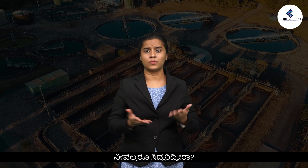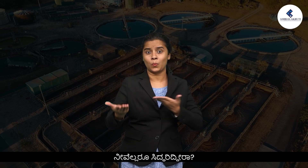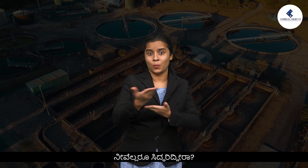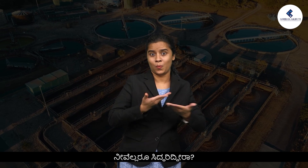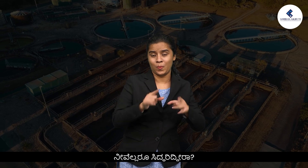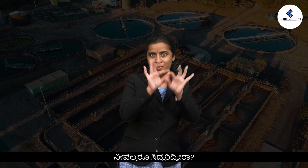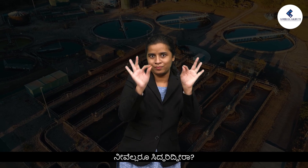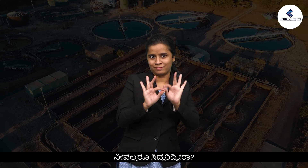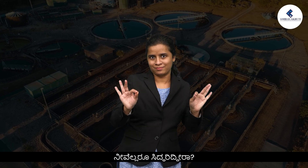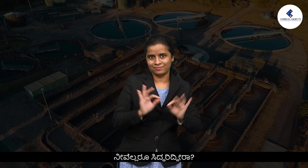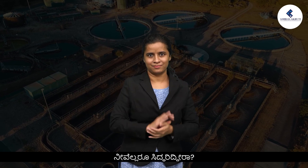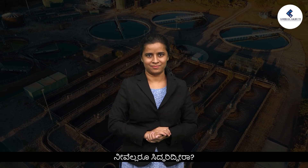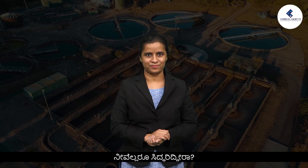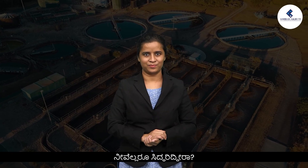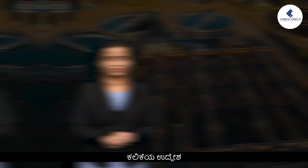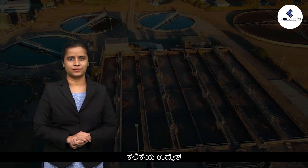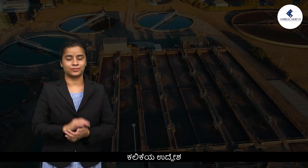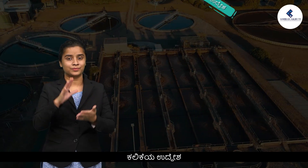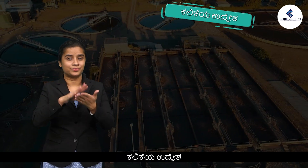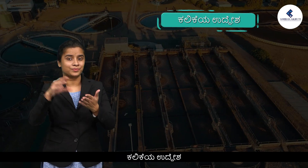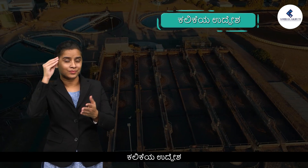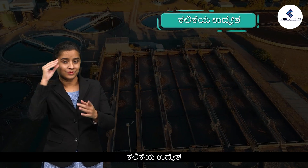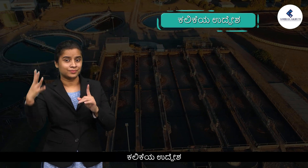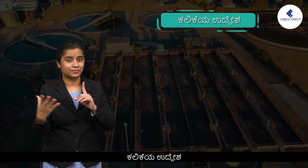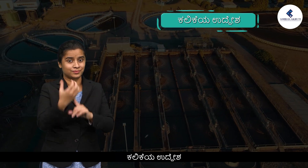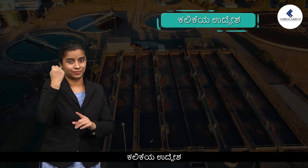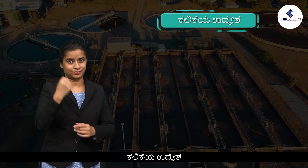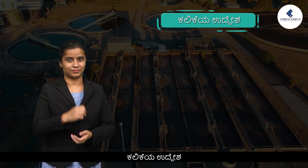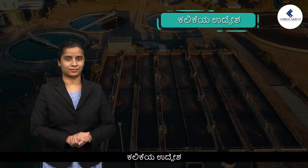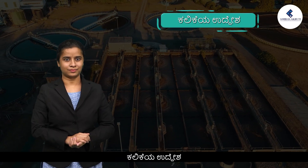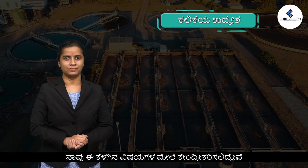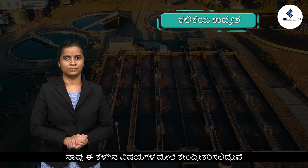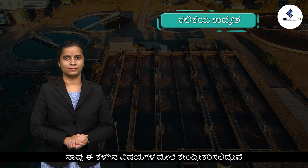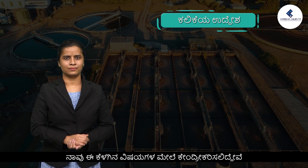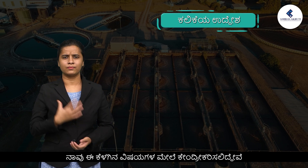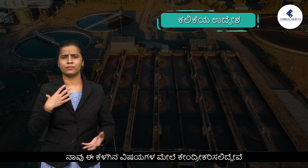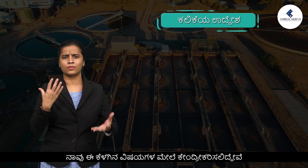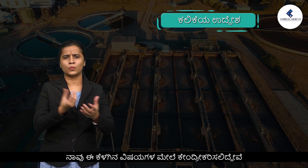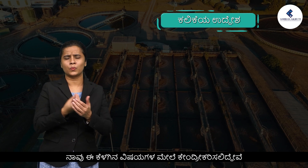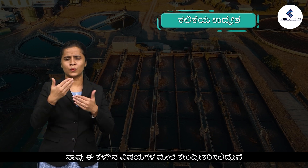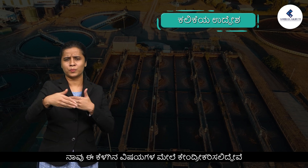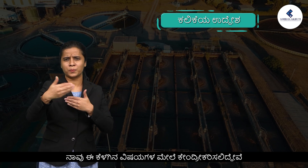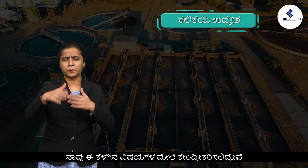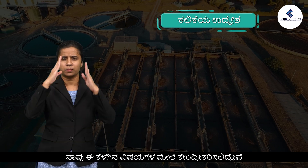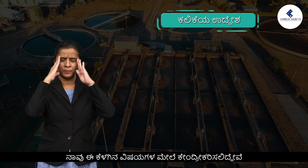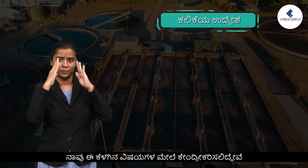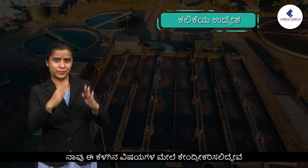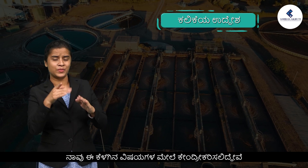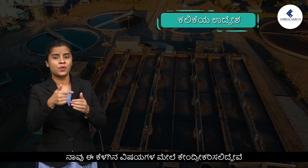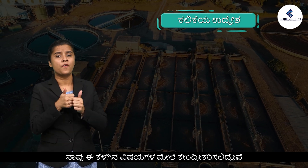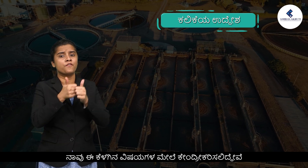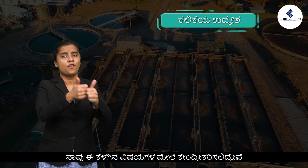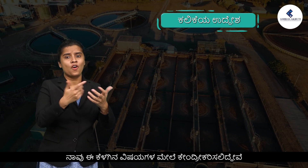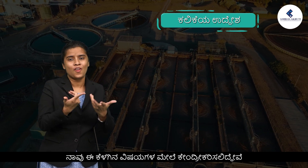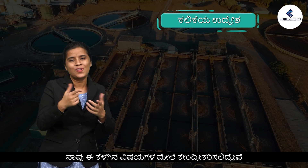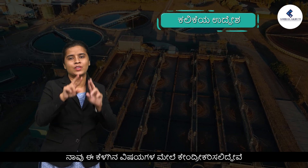ನೀವೆಲ್ಲರೂ ಸಿದ್ಧರಿದ್ದೀರಾ? ಕಲಿಕೆಯ ಉದ್ದೇಶ: ನಾವು ಈ ಕೆಳಗಿನ ವಿಷಯಗಳ